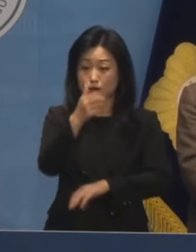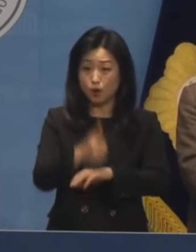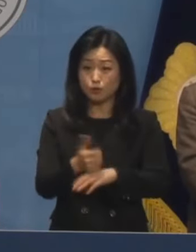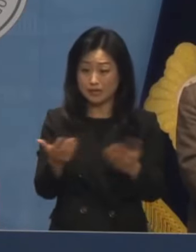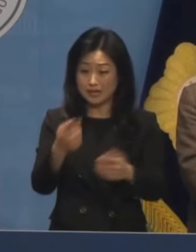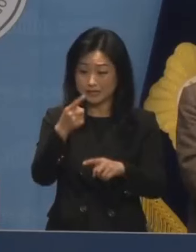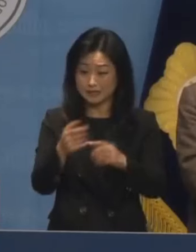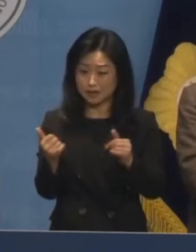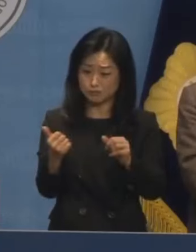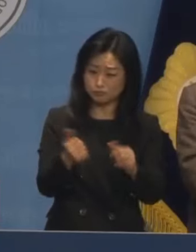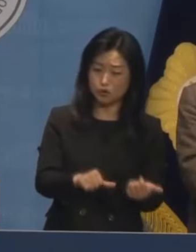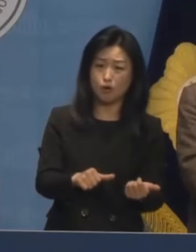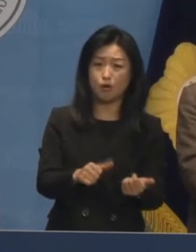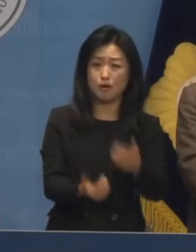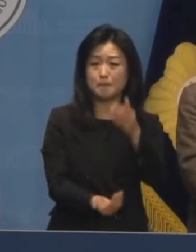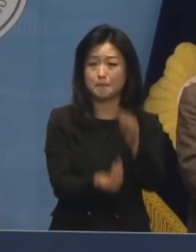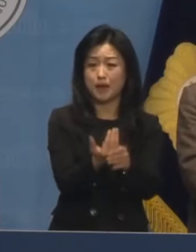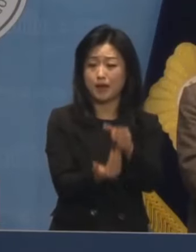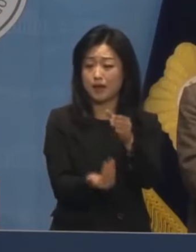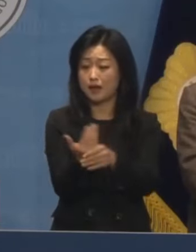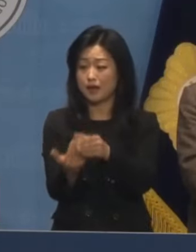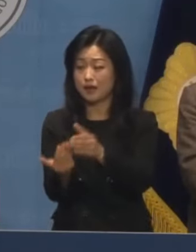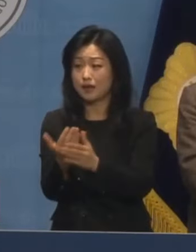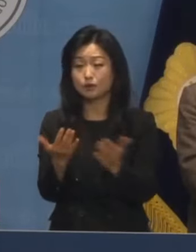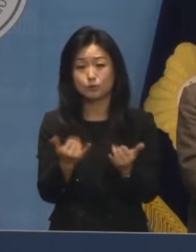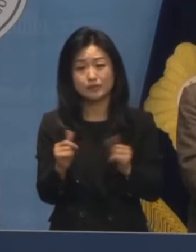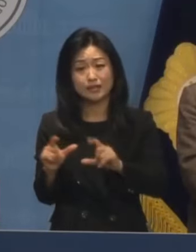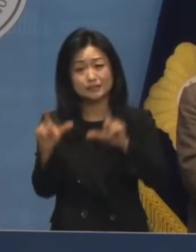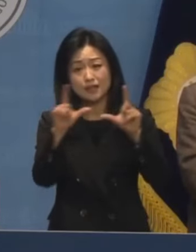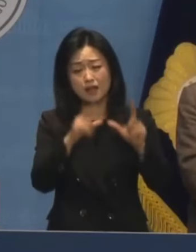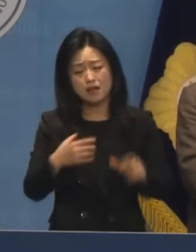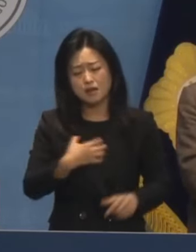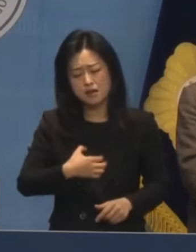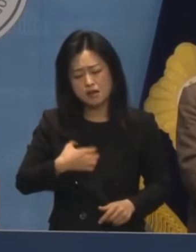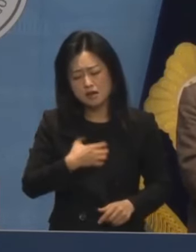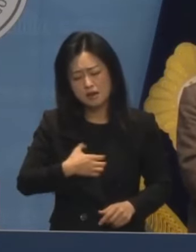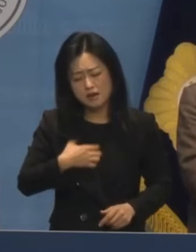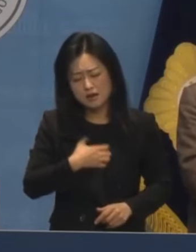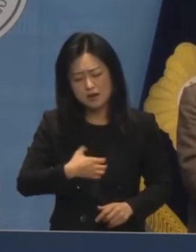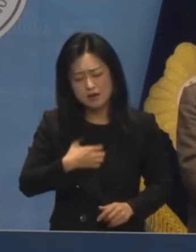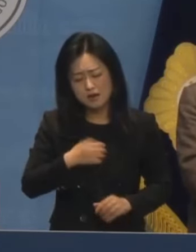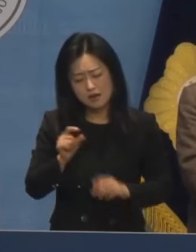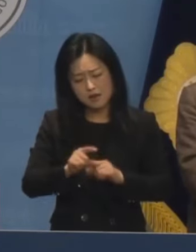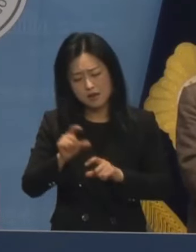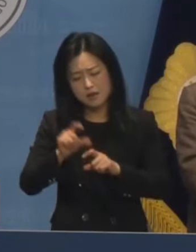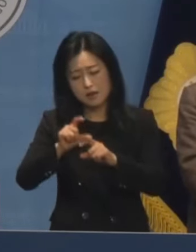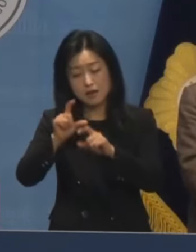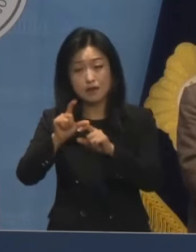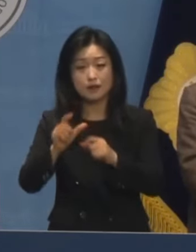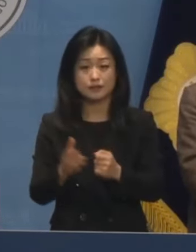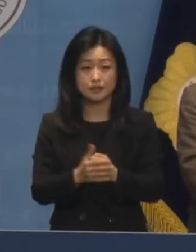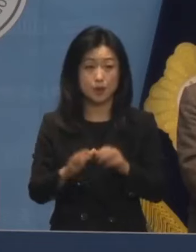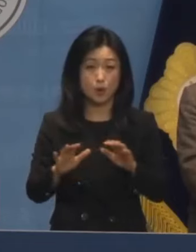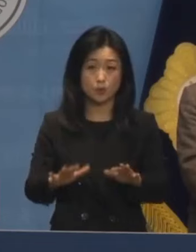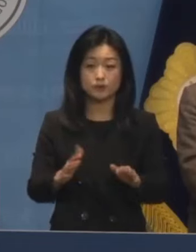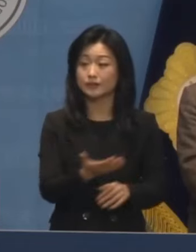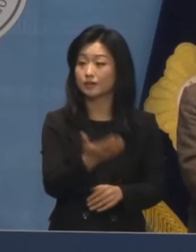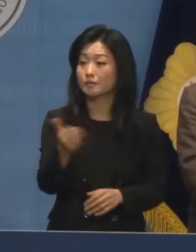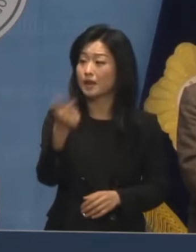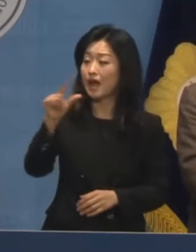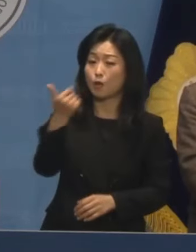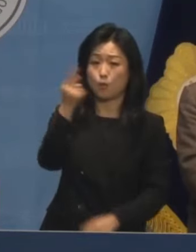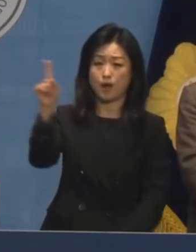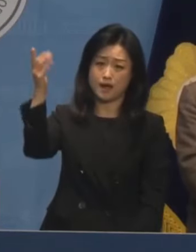분하게 발생하고 노동자들의 삶이 고통이 가중되고 있는 실정입니다 오늘이 자리를 빌려 하나